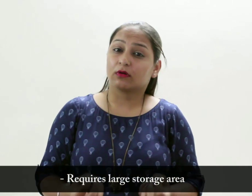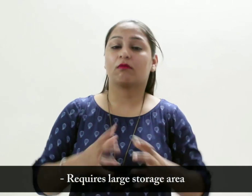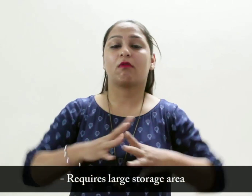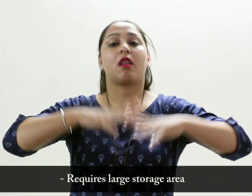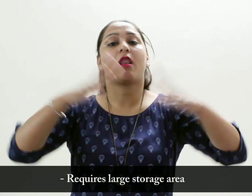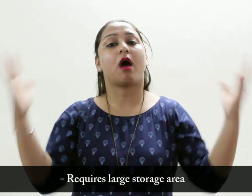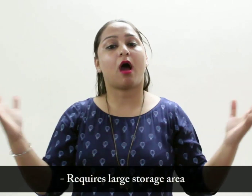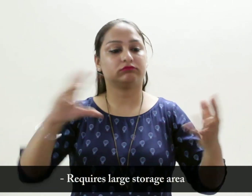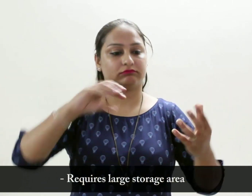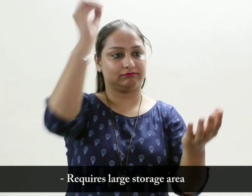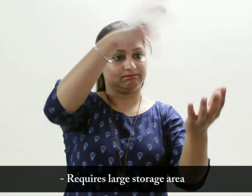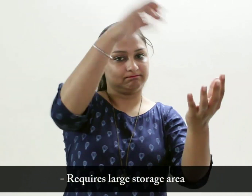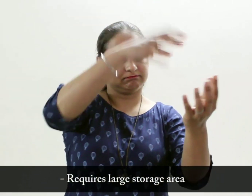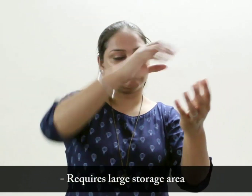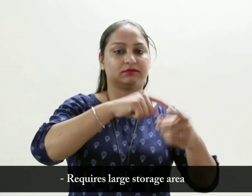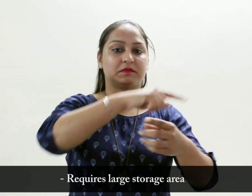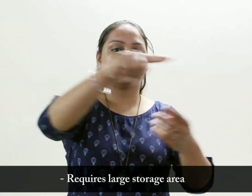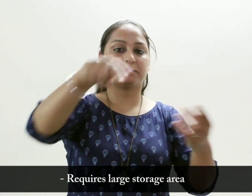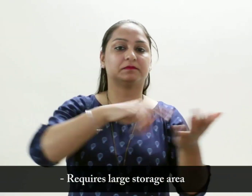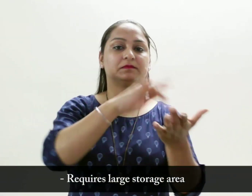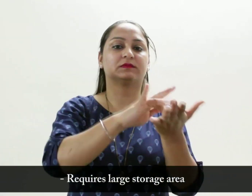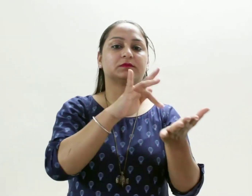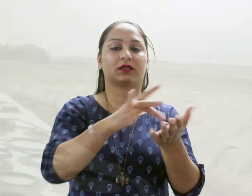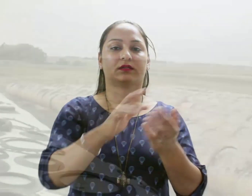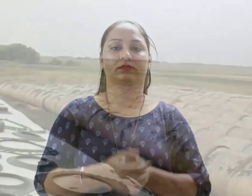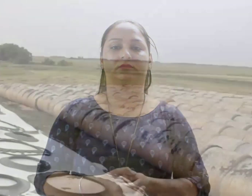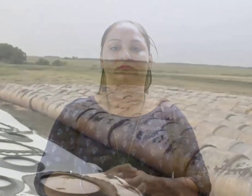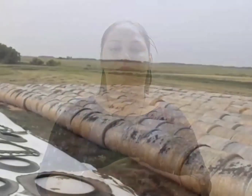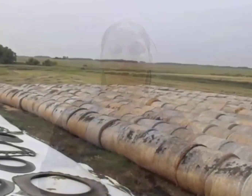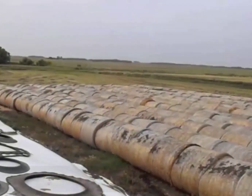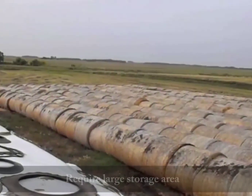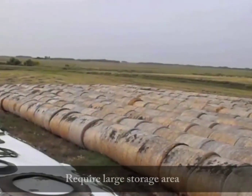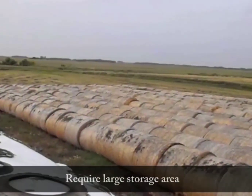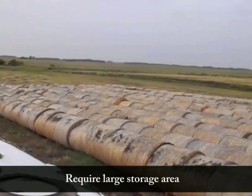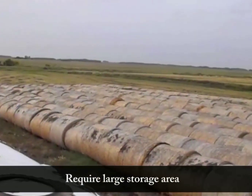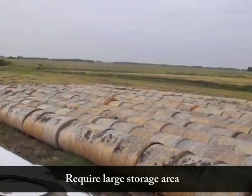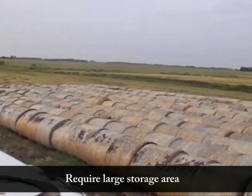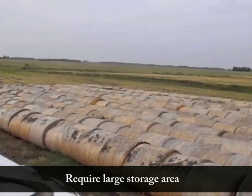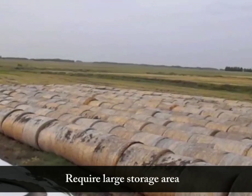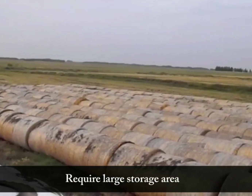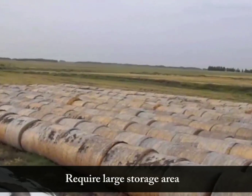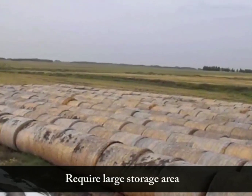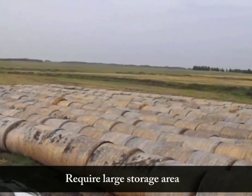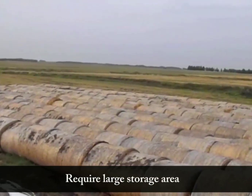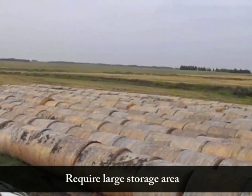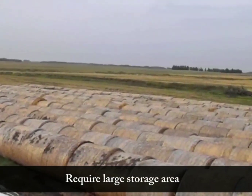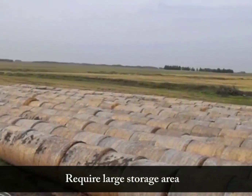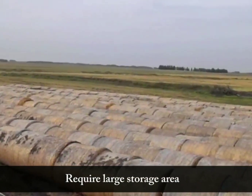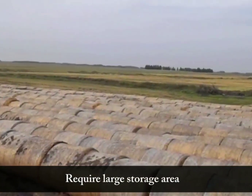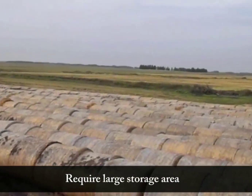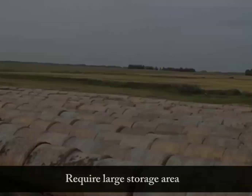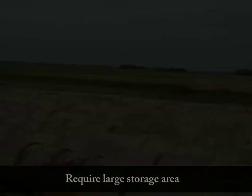बड़े भंडारण क्षेत्र की आवश्यकता है। धन्यवाद।